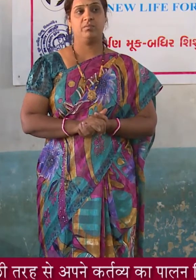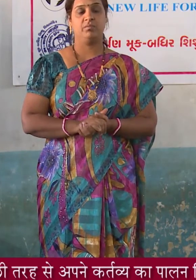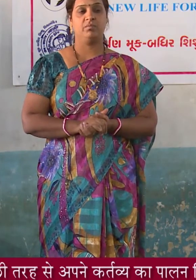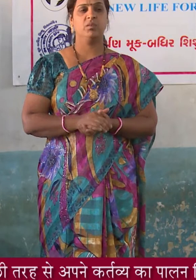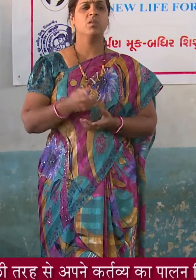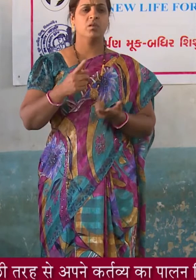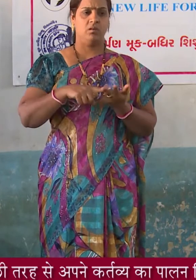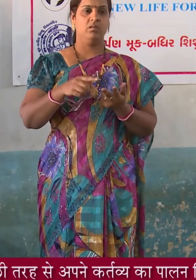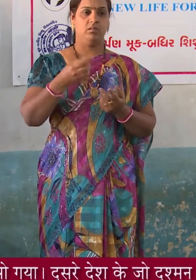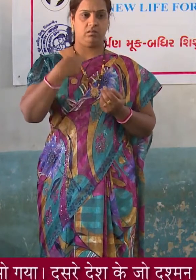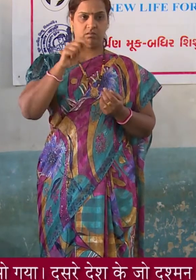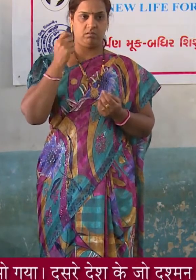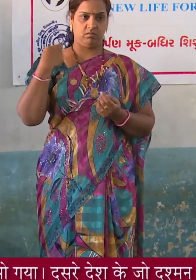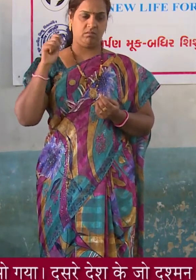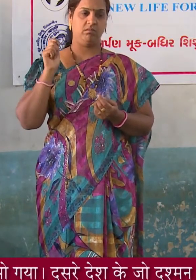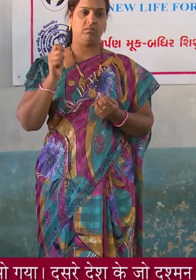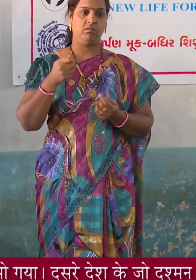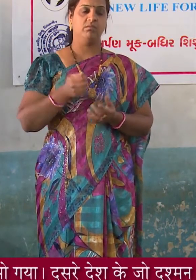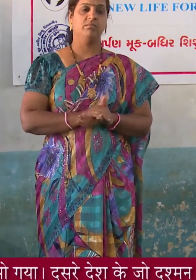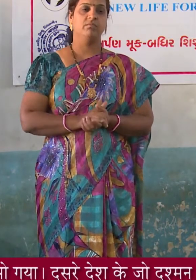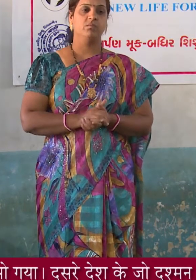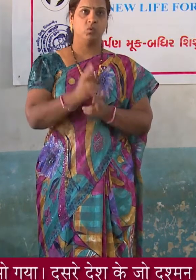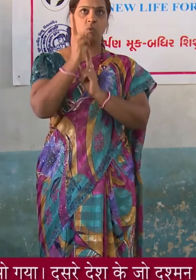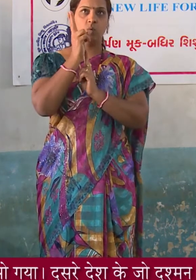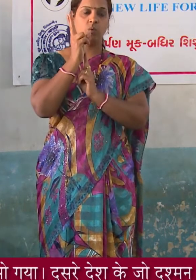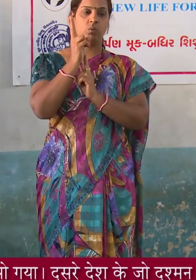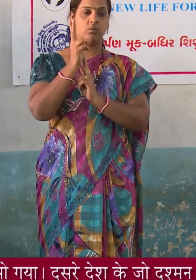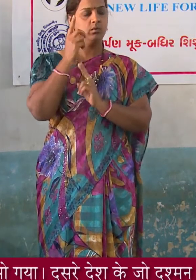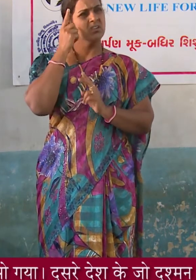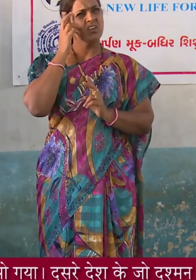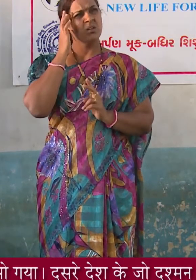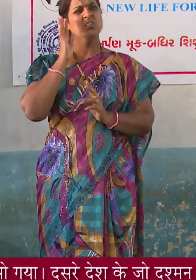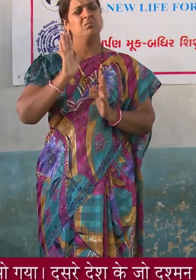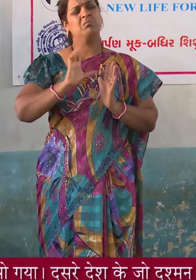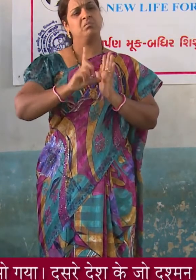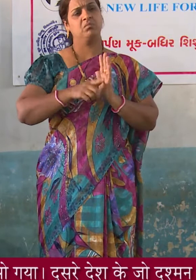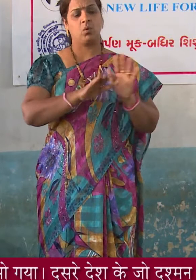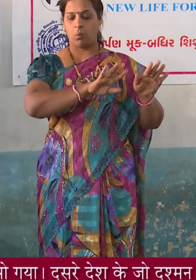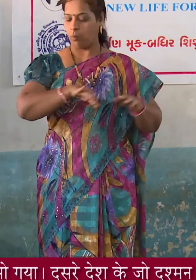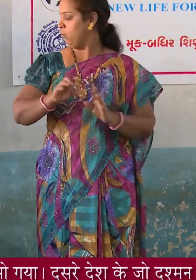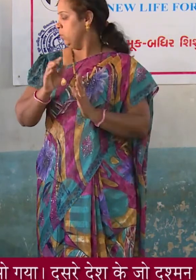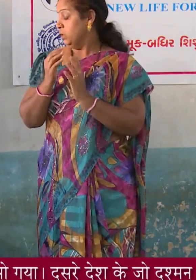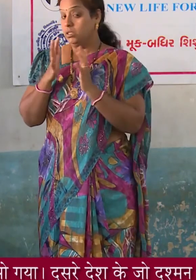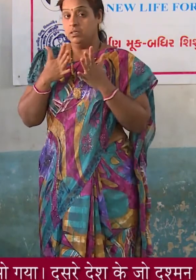क्या किया, जब उसके कर्तव्य का समय था तो सो गया।